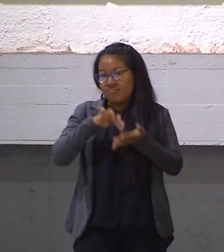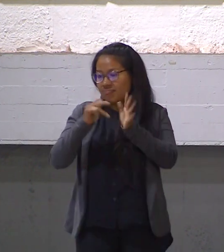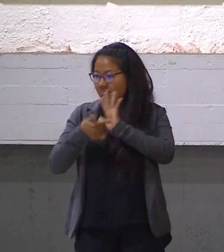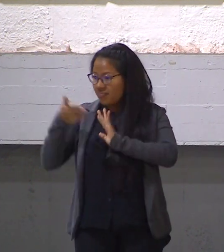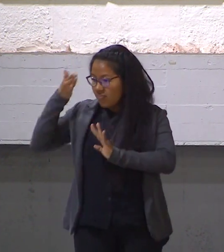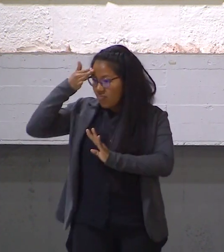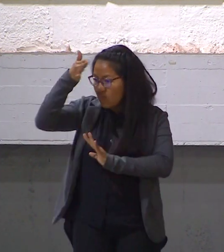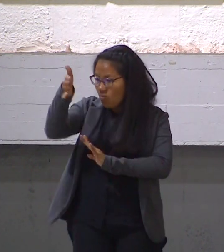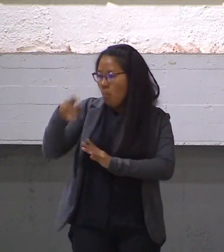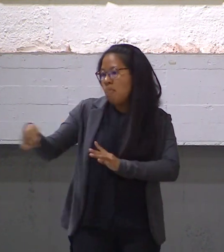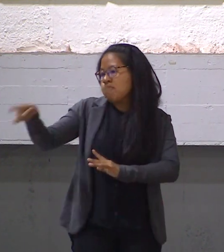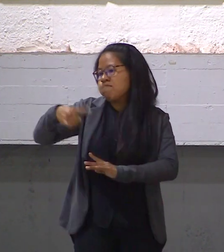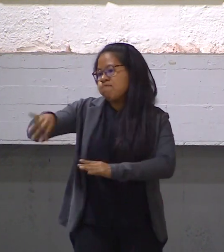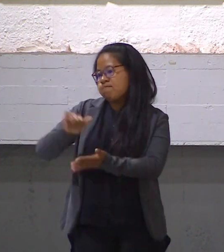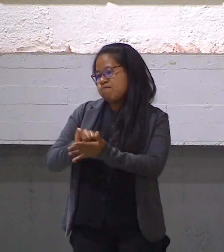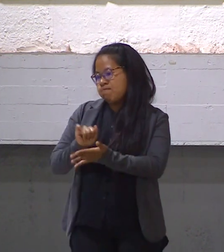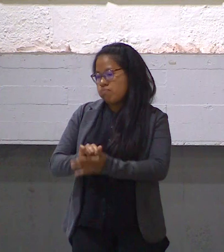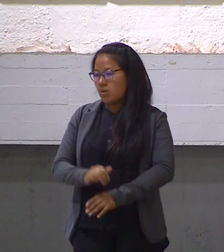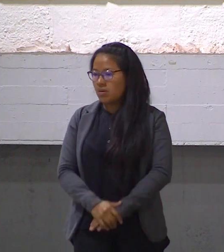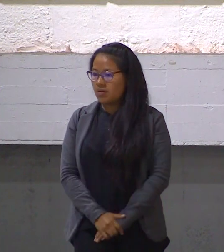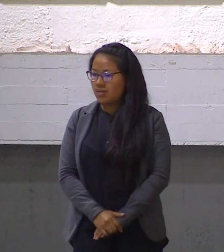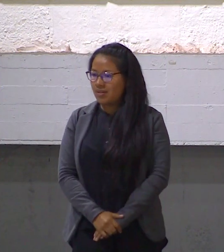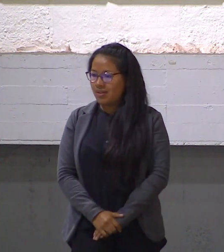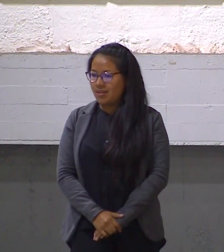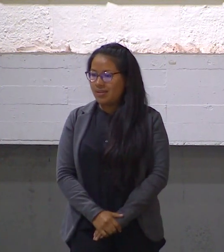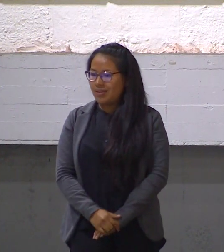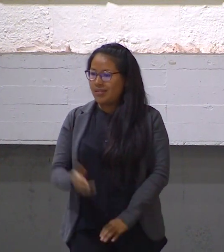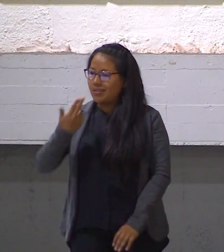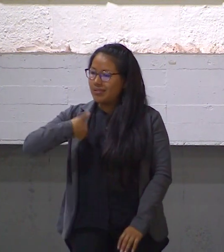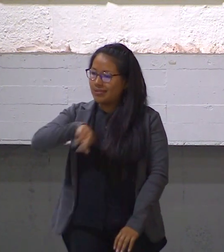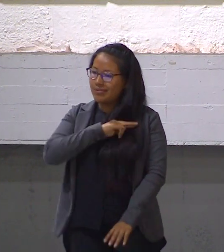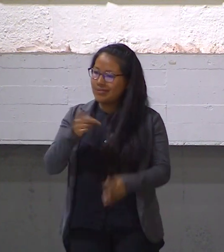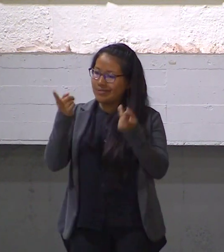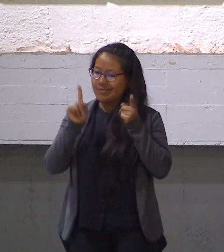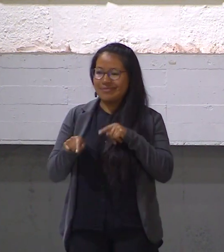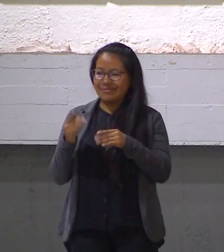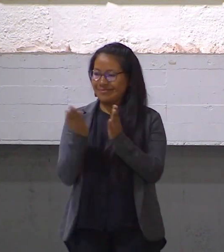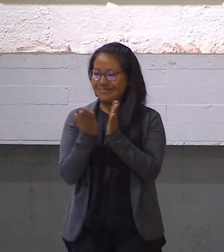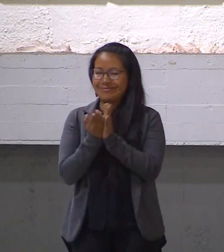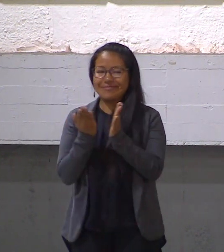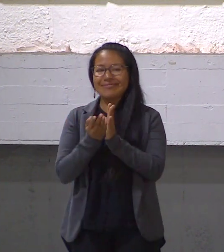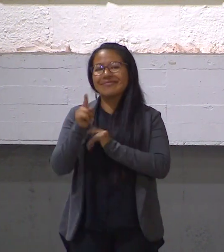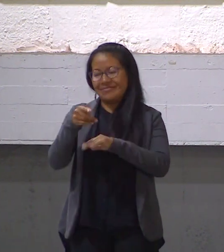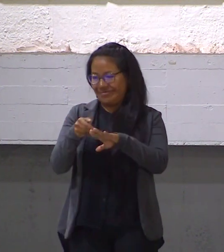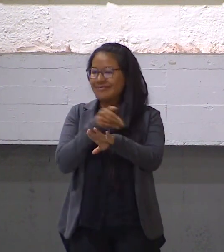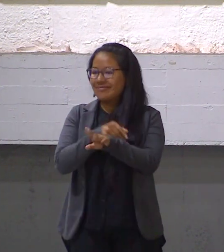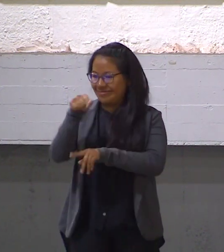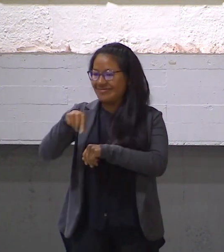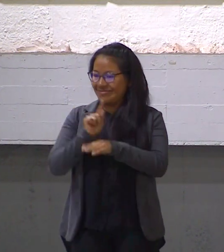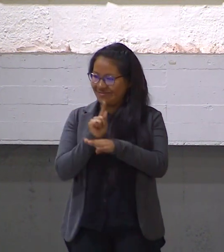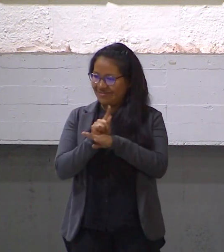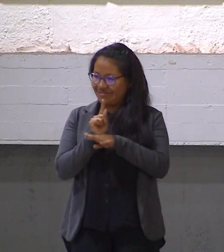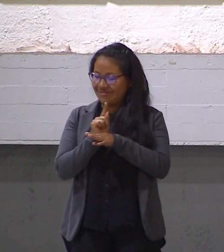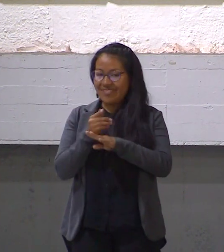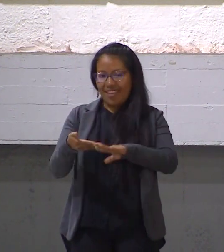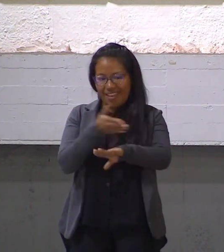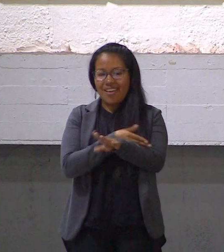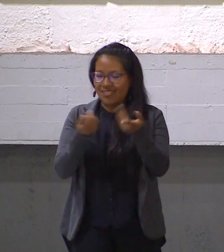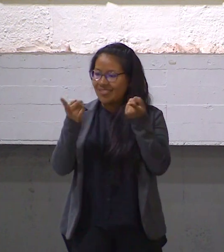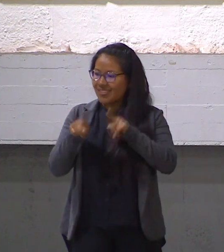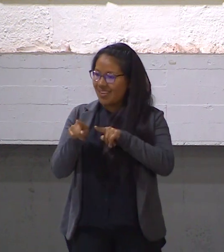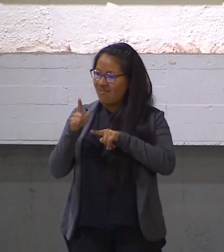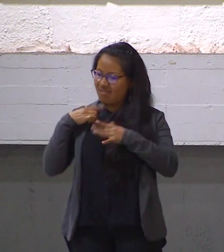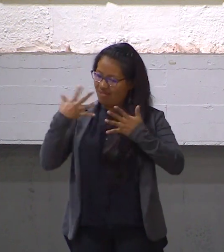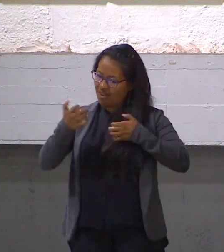son ustedes mismos nosotros también fuimos estudiantes de esta facultad nosotros también soñamos en algún momento en